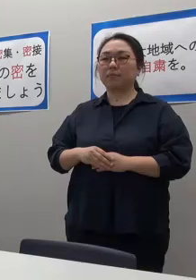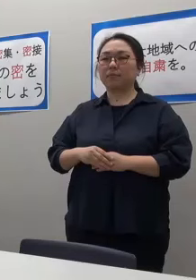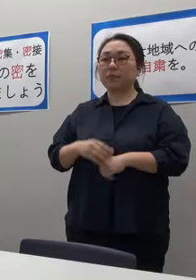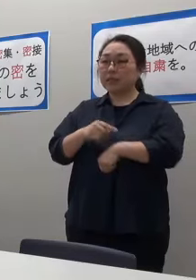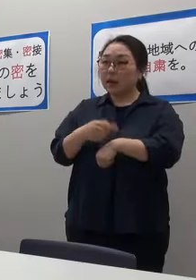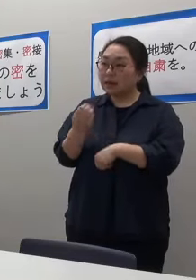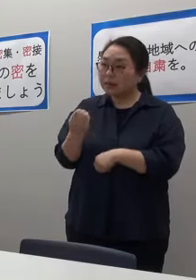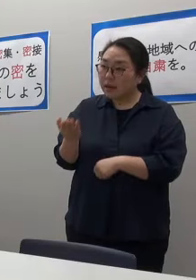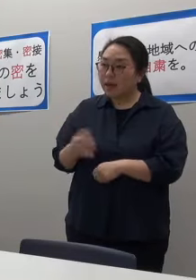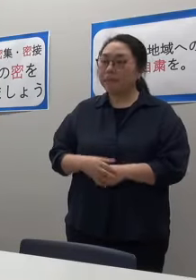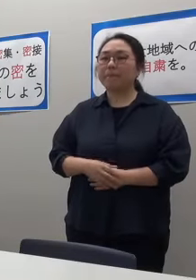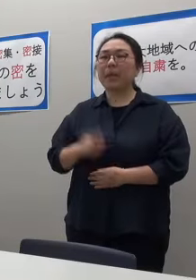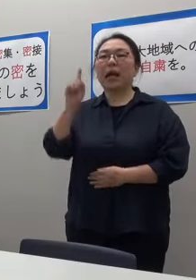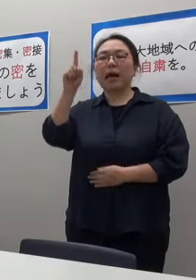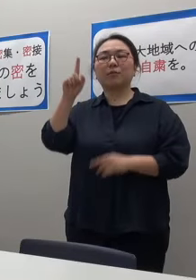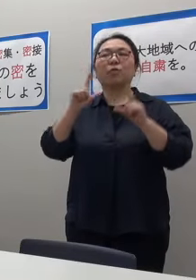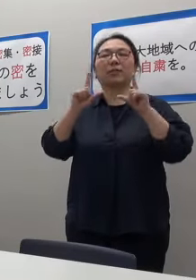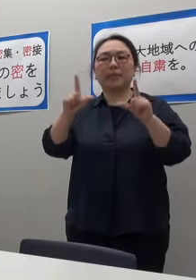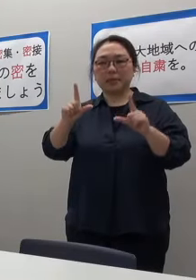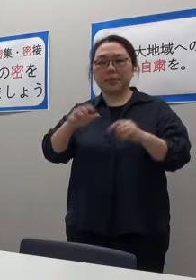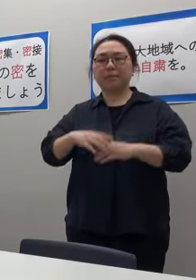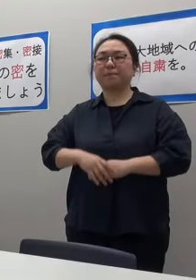か。 あの明日お知らせいたします。